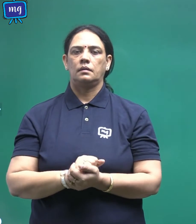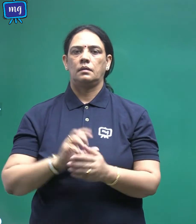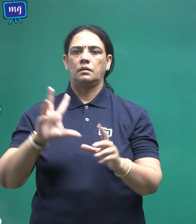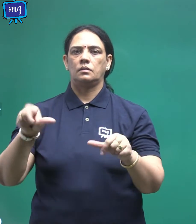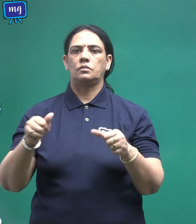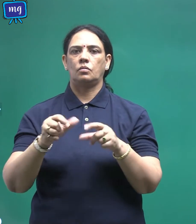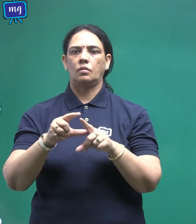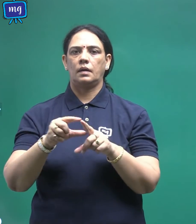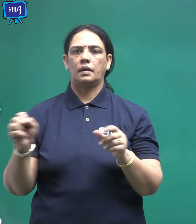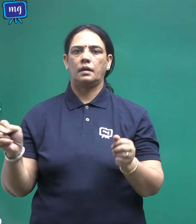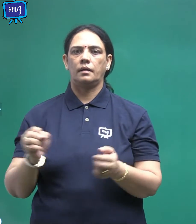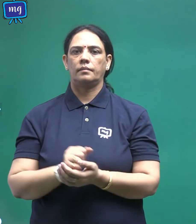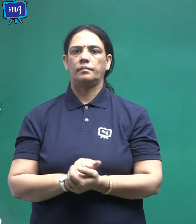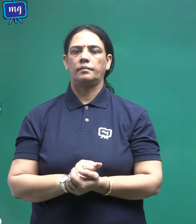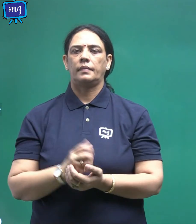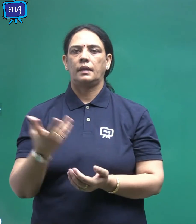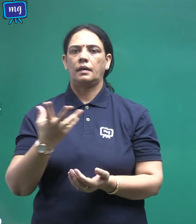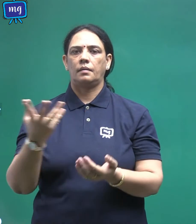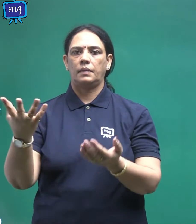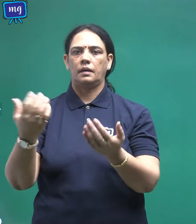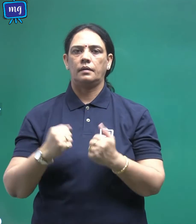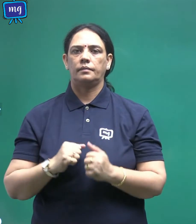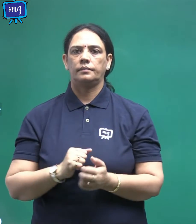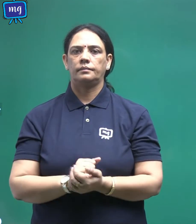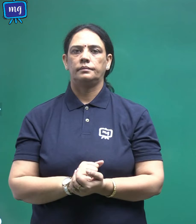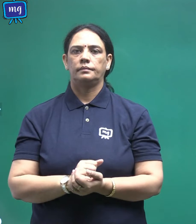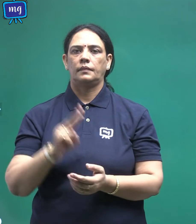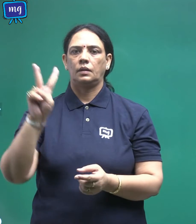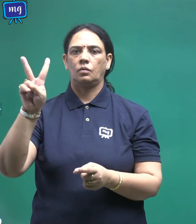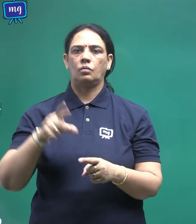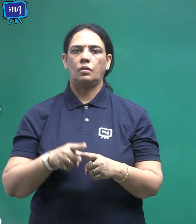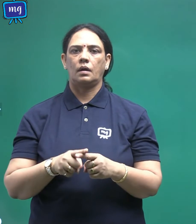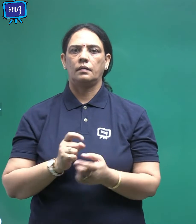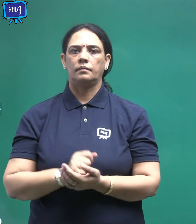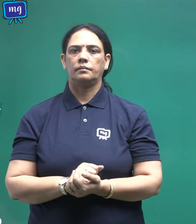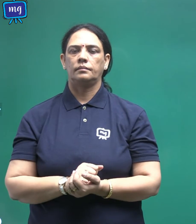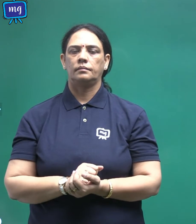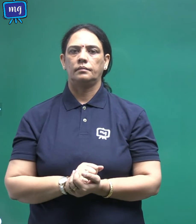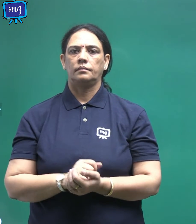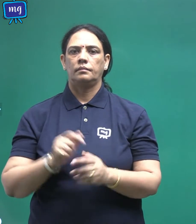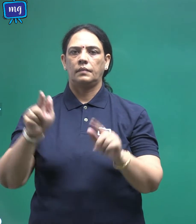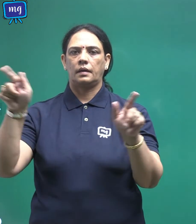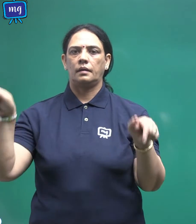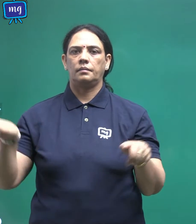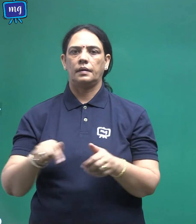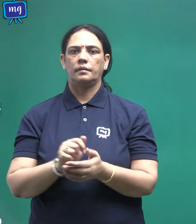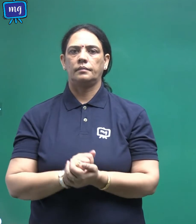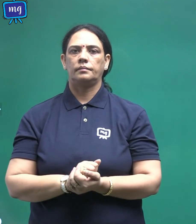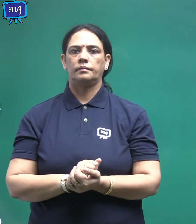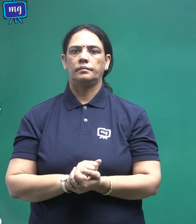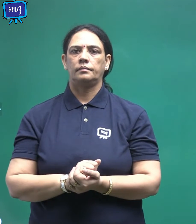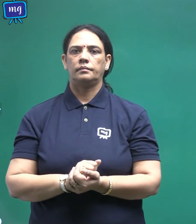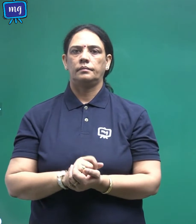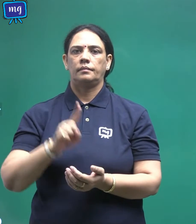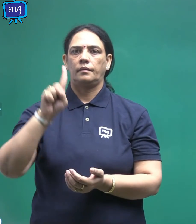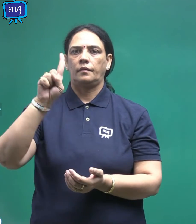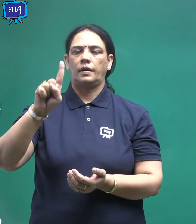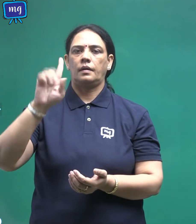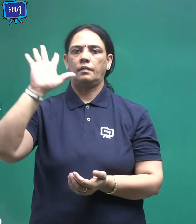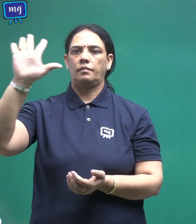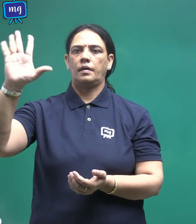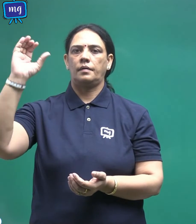हल करेंगे, क्या मिला? 2 गुणा ब्रैकेट में 150